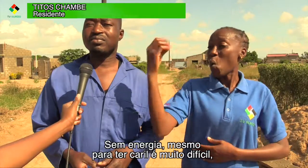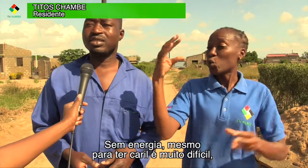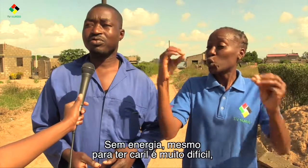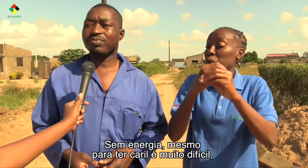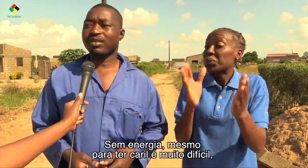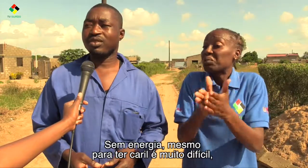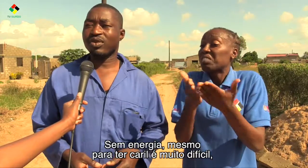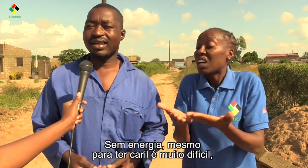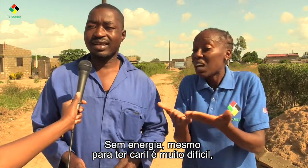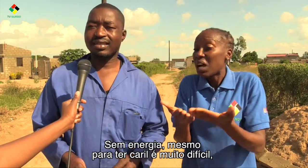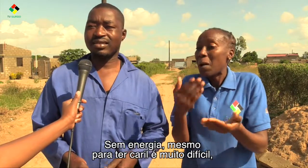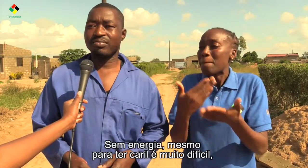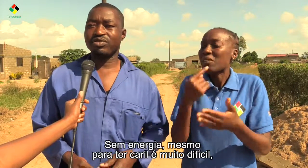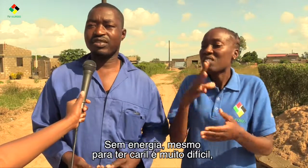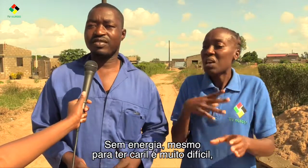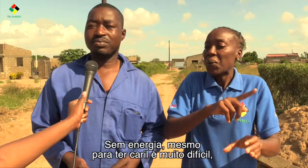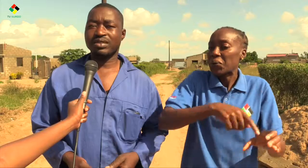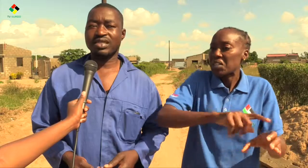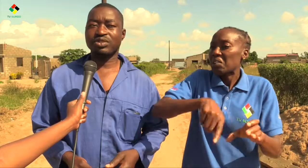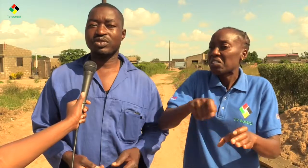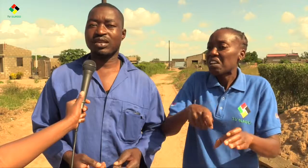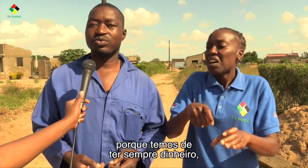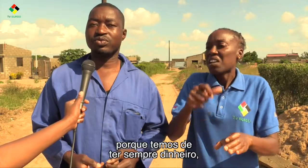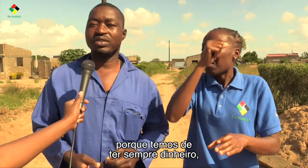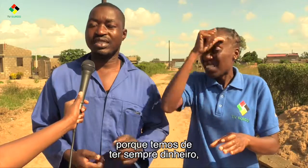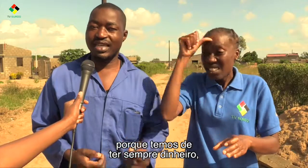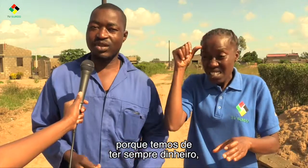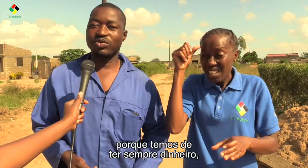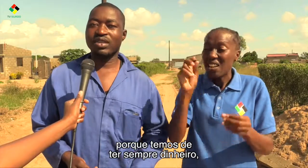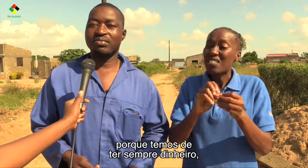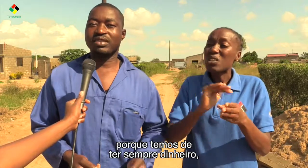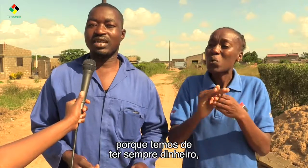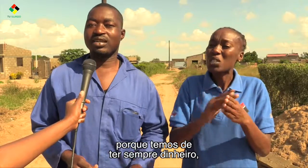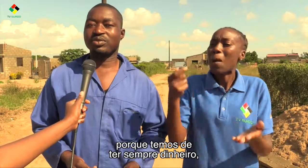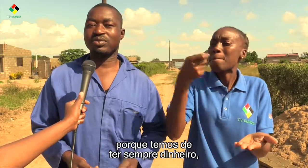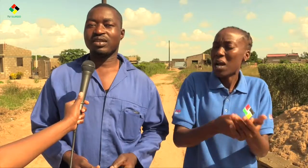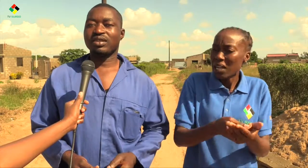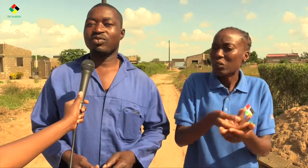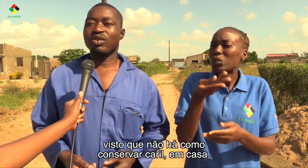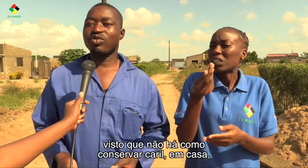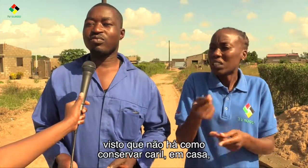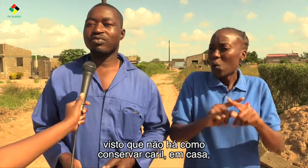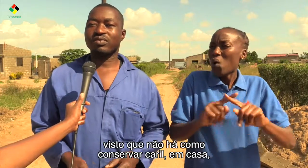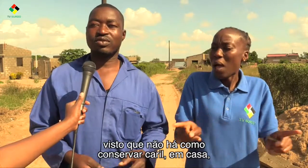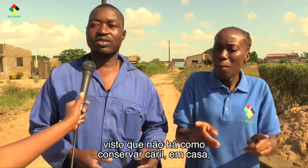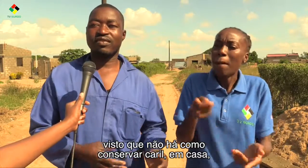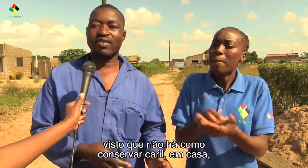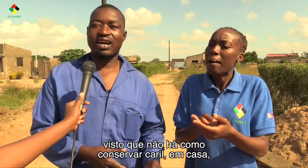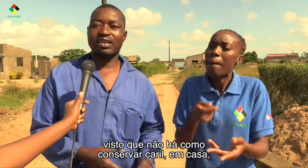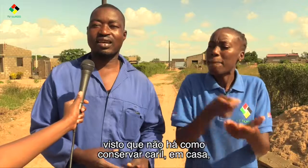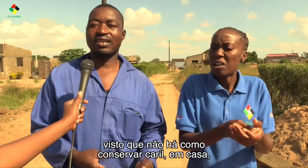praticamente mesmo para ter o carril é muito difícil, porque temos que usar o dinheiro imediato. Não há como